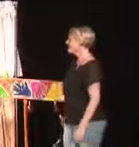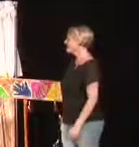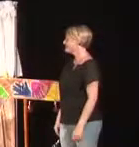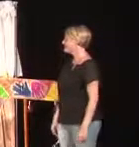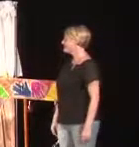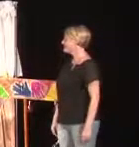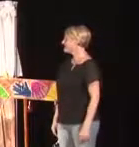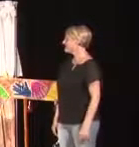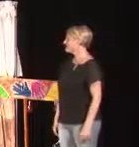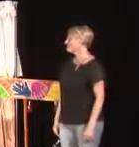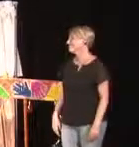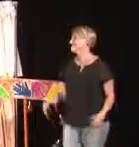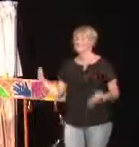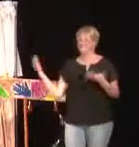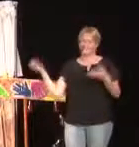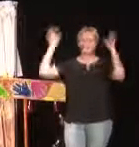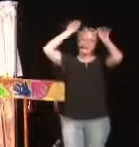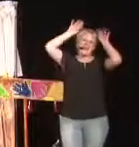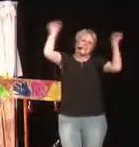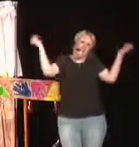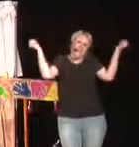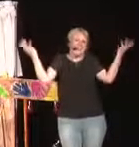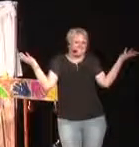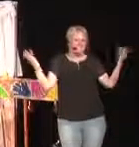Et Maëva, princesse, c'est pas grave.